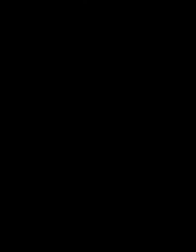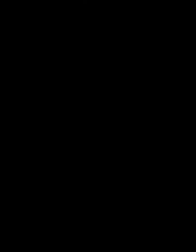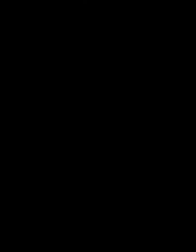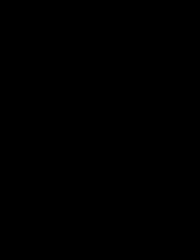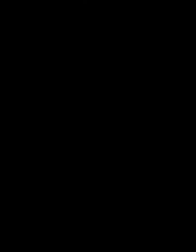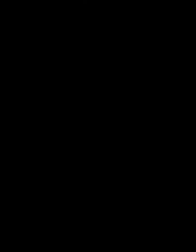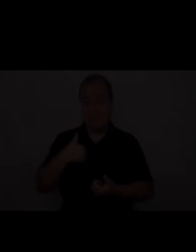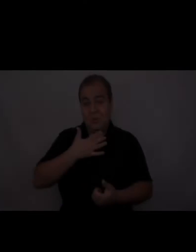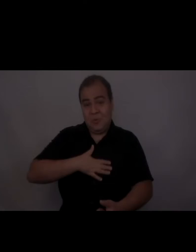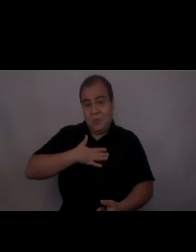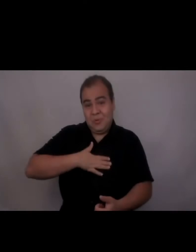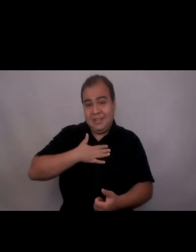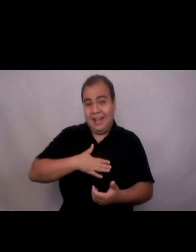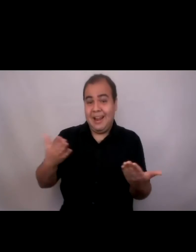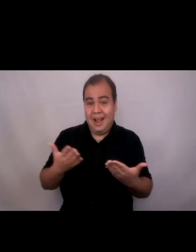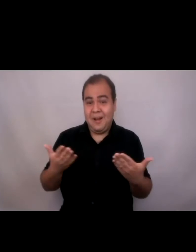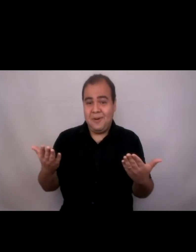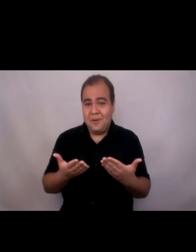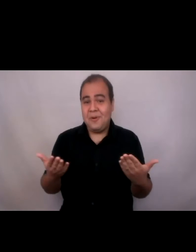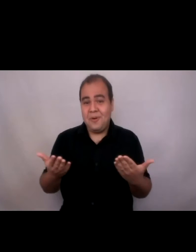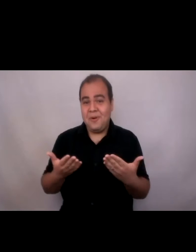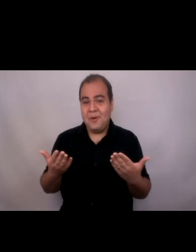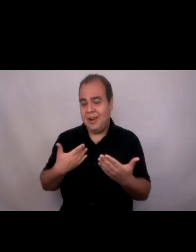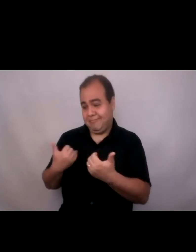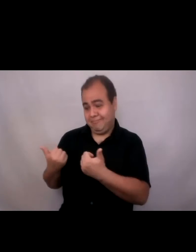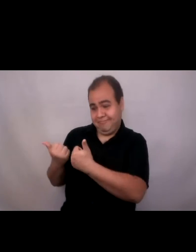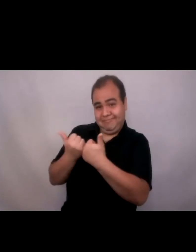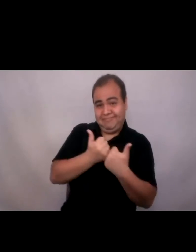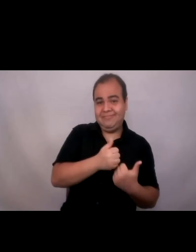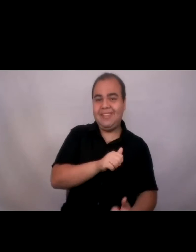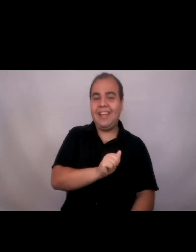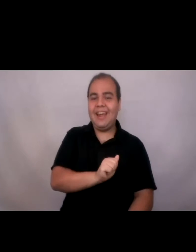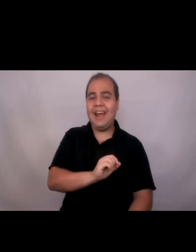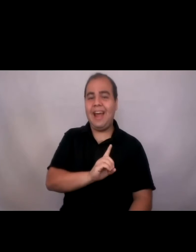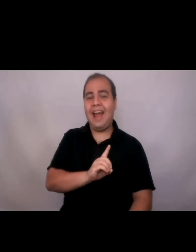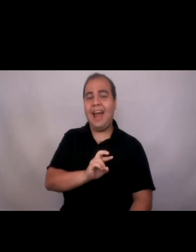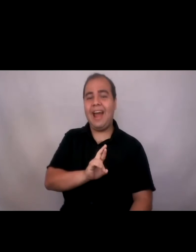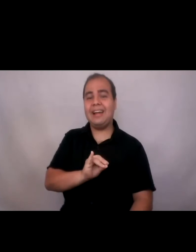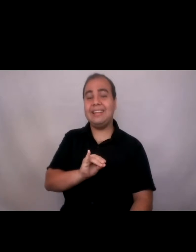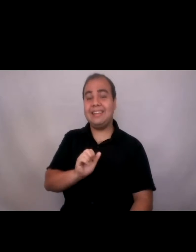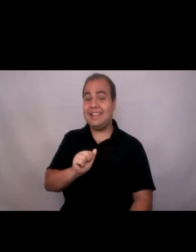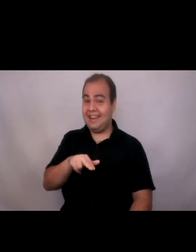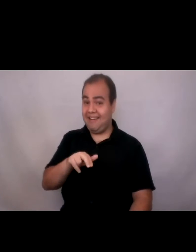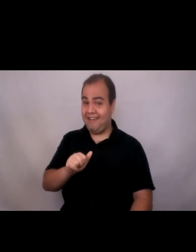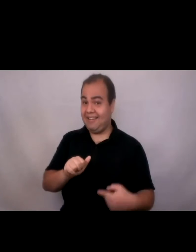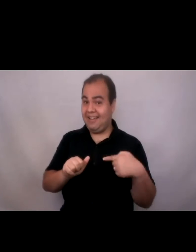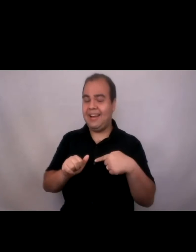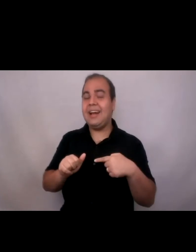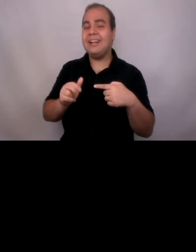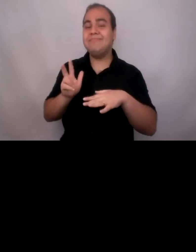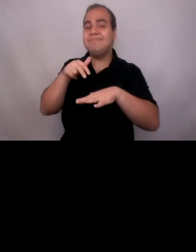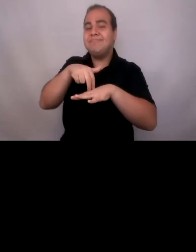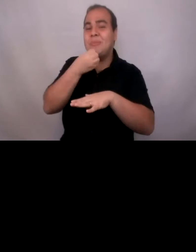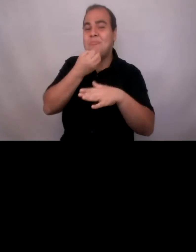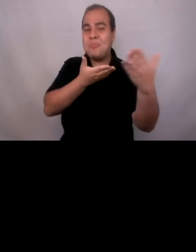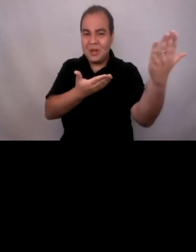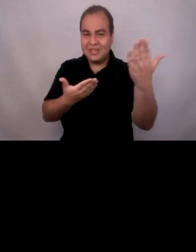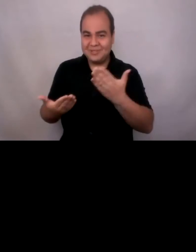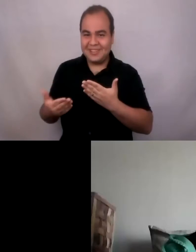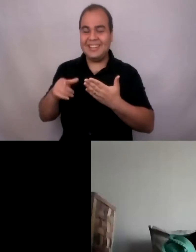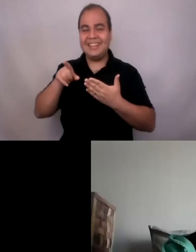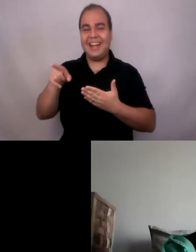gostaria de passar a palavra para a Adriana, e que ela vai nos dar as boas-vindas aí, a nossa anfitriã do